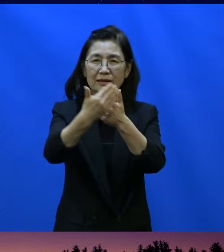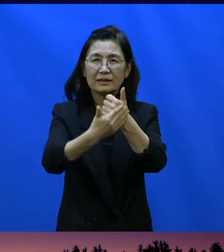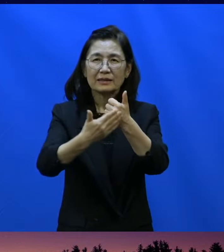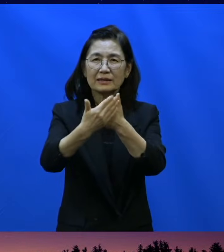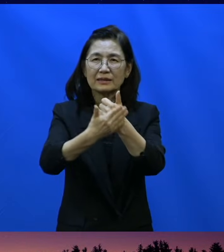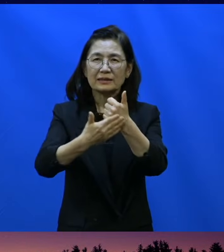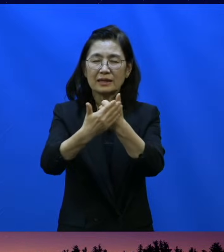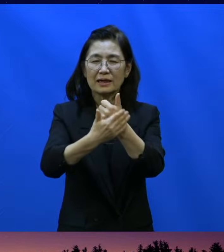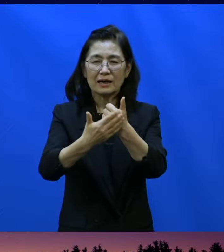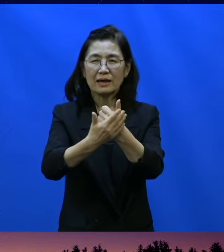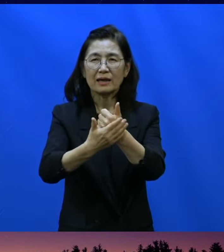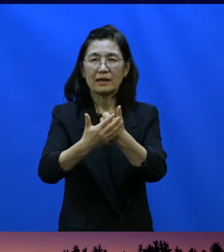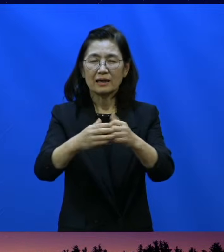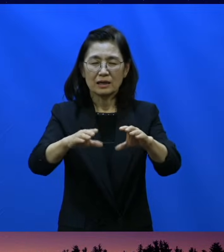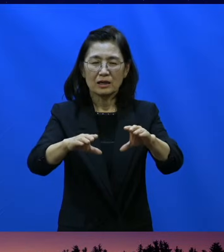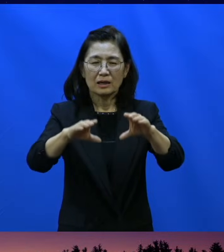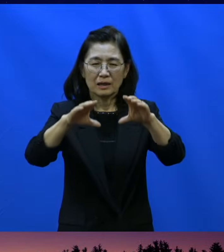마르지 않아요.